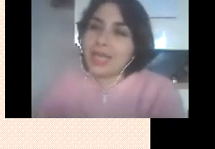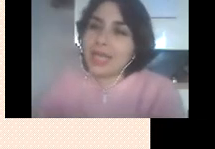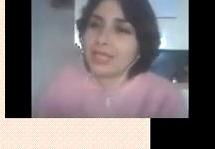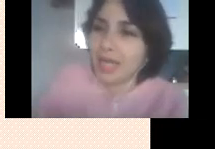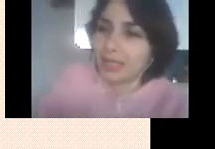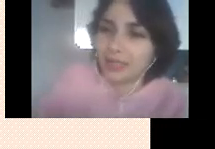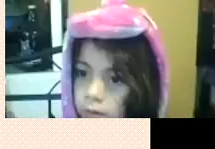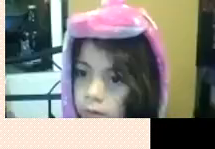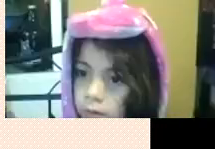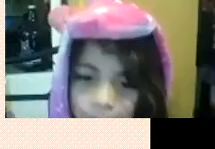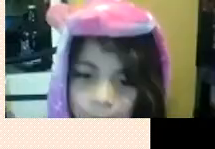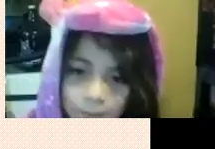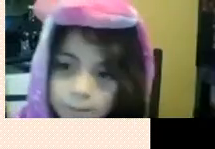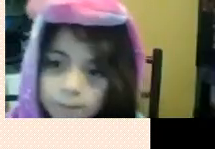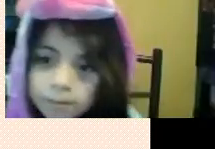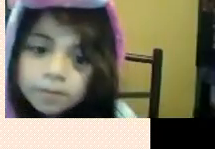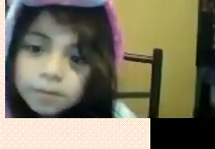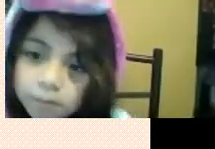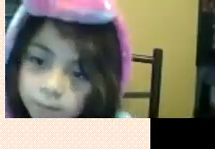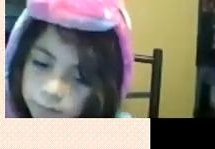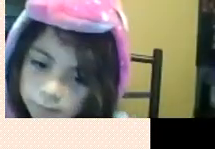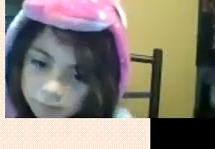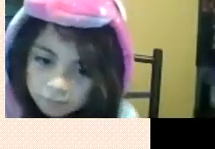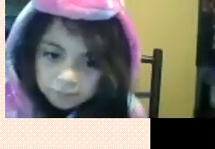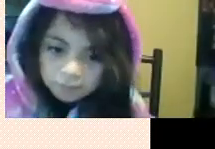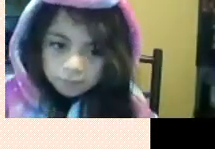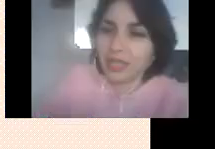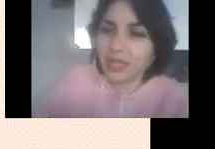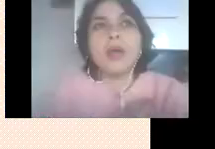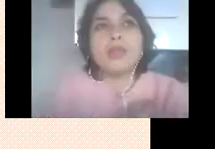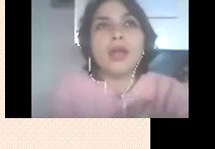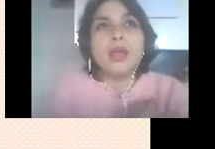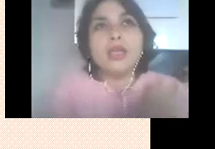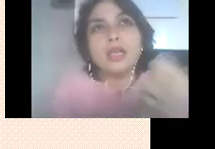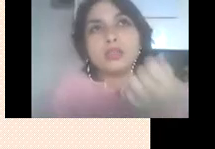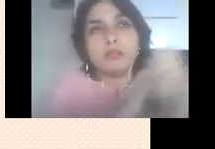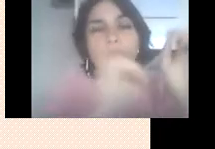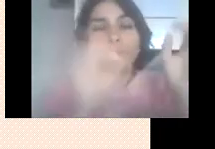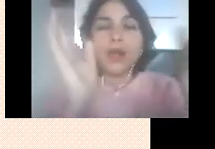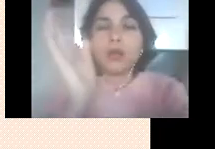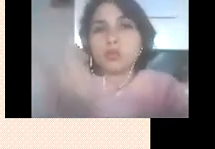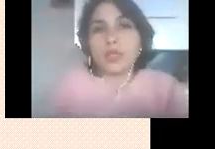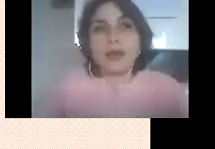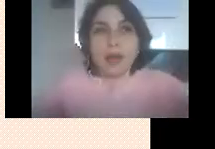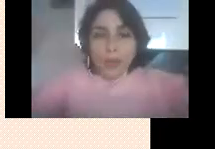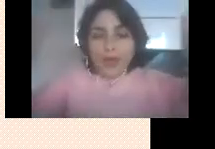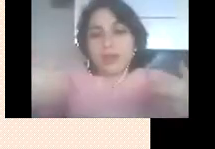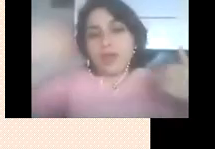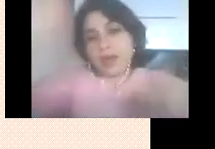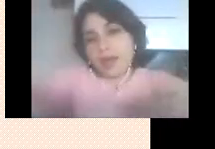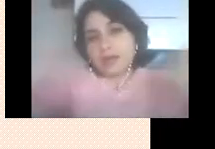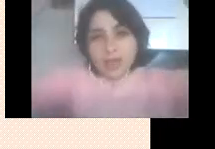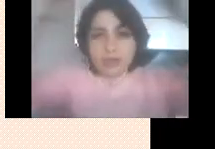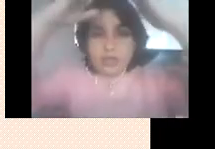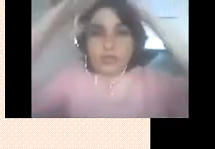Muchas gracias. Entonces, teníamos que Gareth usó la madera, como dice la Amanda y la Sofi, para construir las paredes